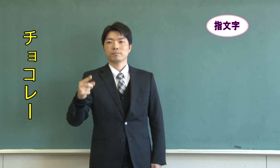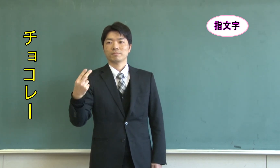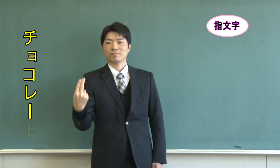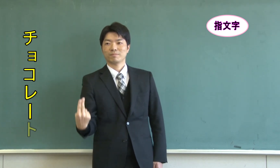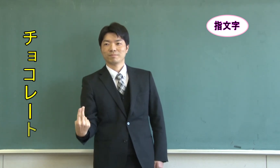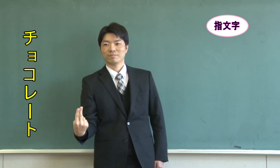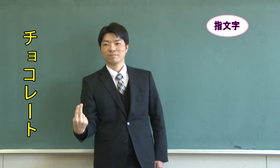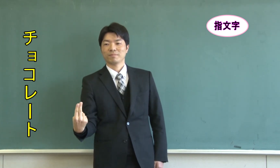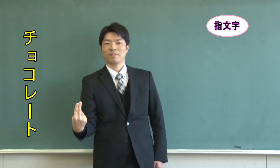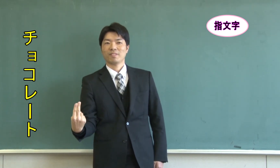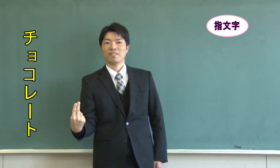ート。